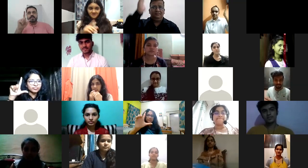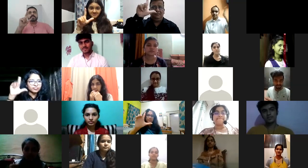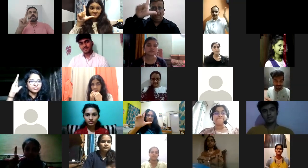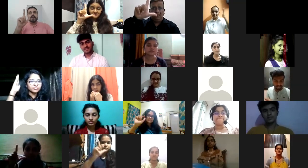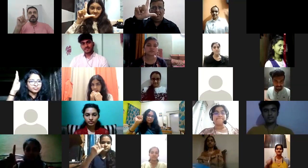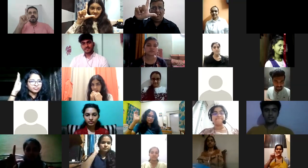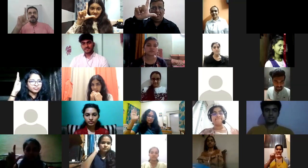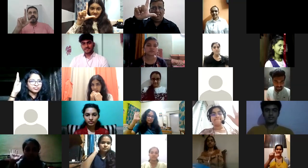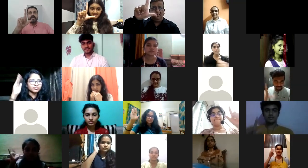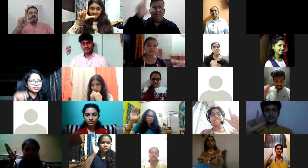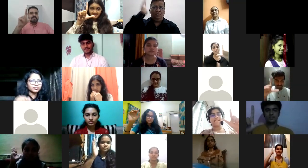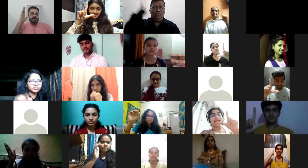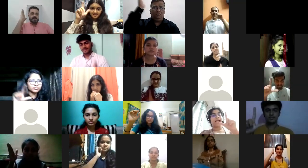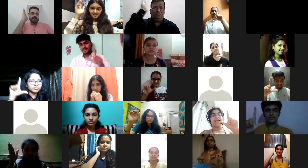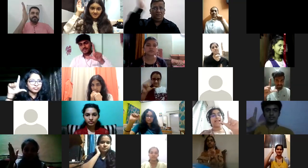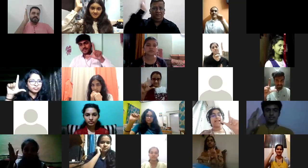कैसा? L.